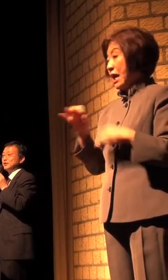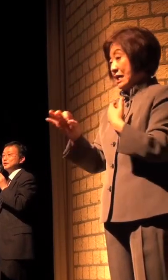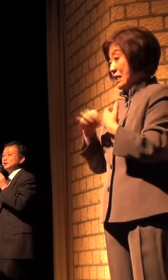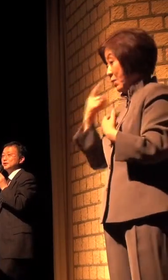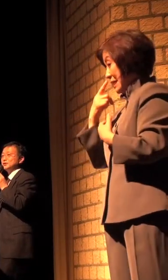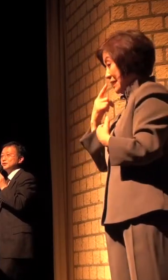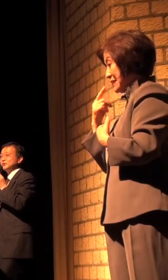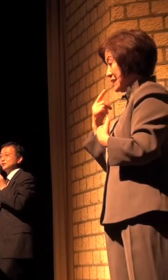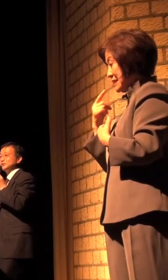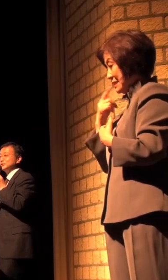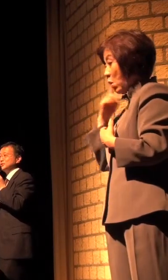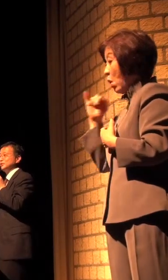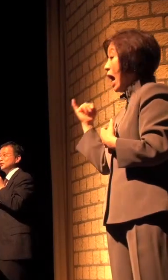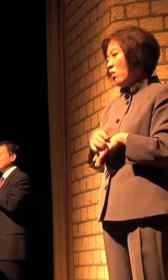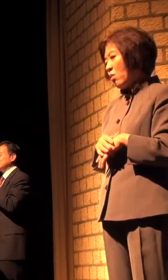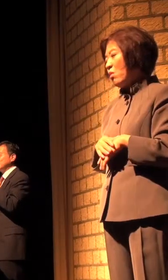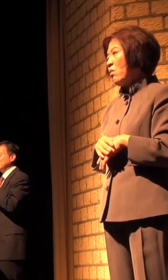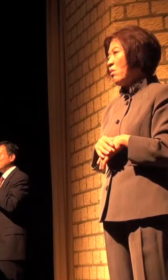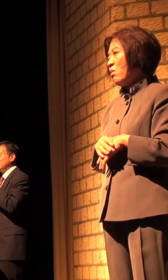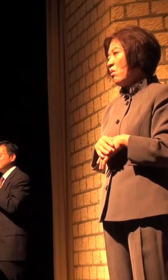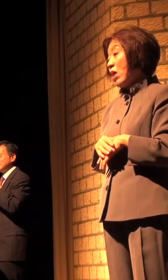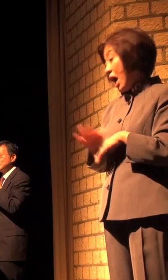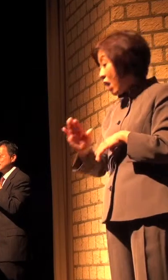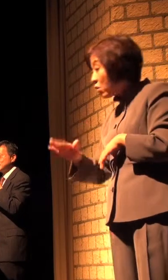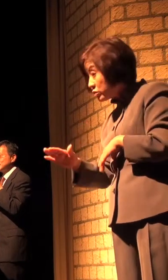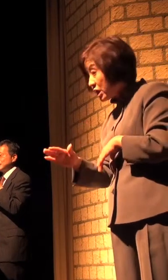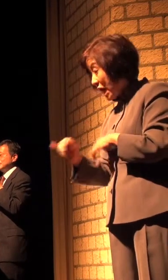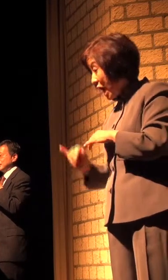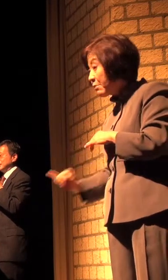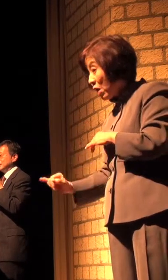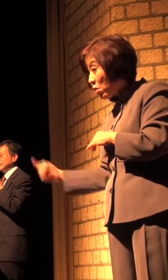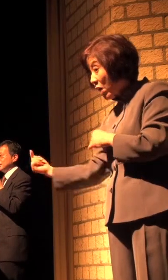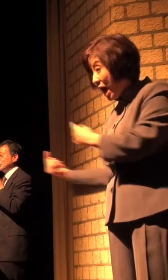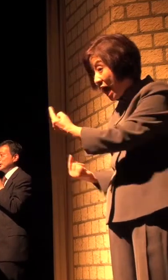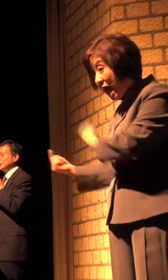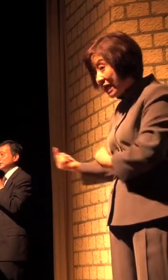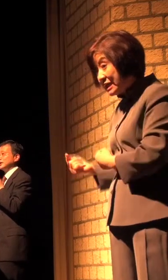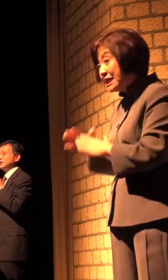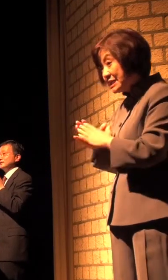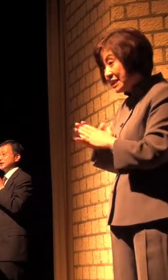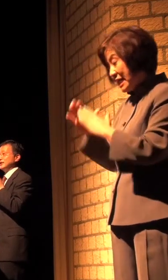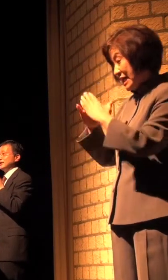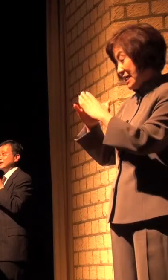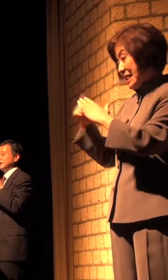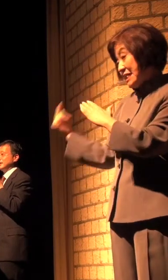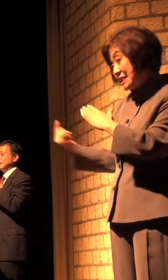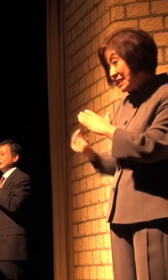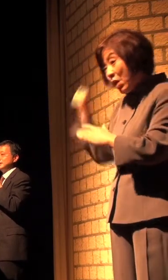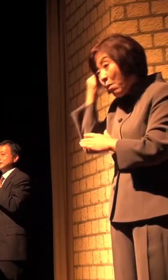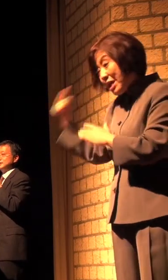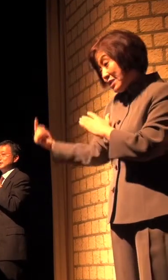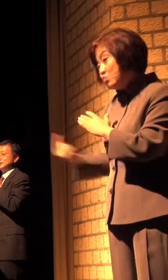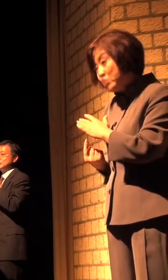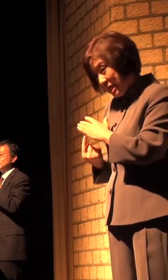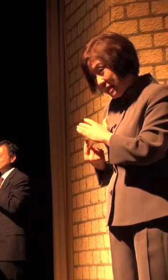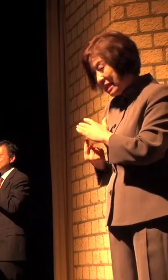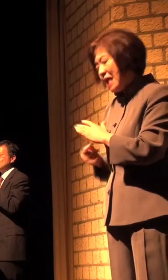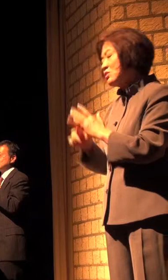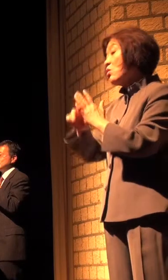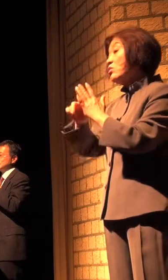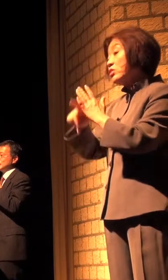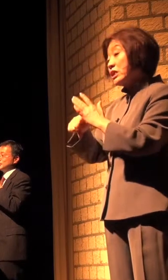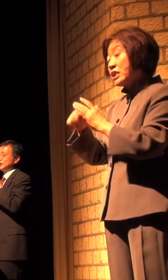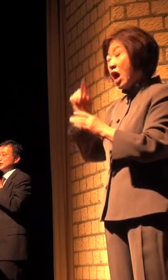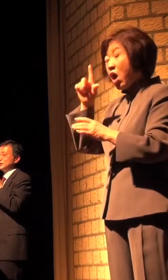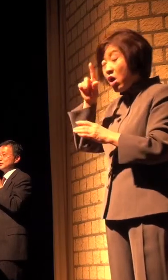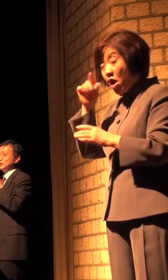あの80超えて同じようなこと言うんですけど、お子さんやお孫さんが遊びに来るじゃないですか、泊まりに来るじゃないですか。その時も